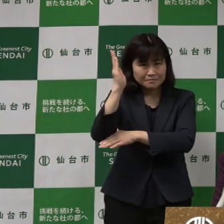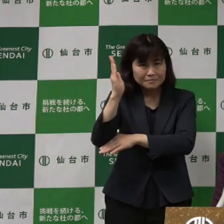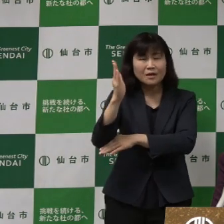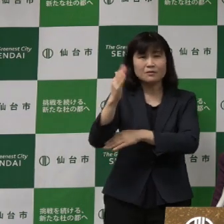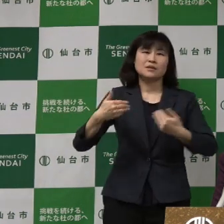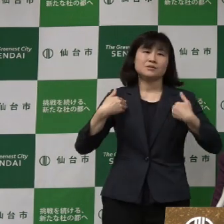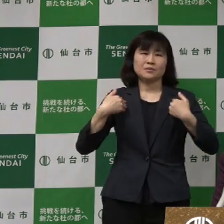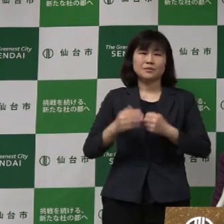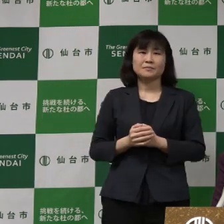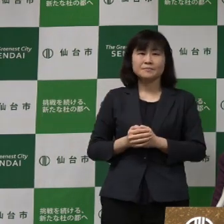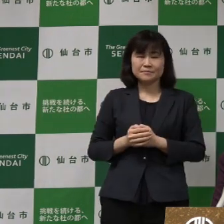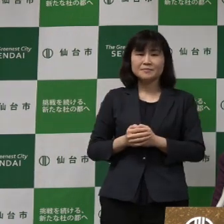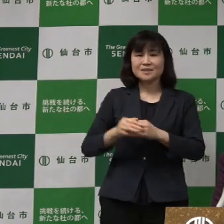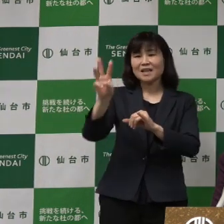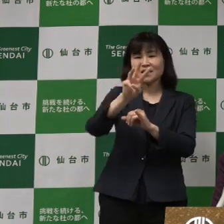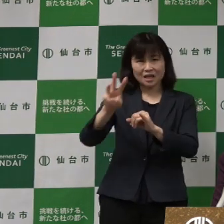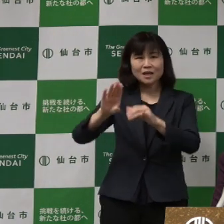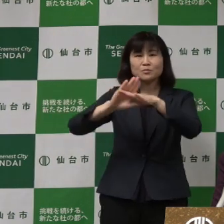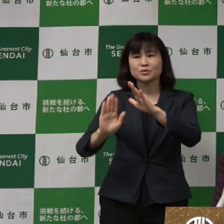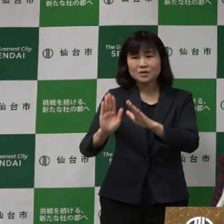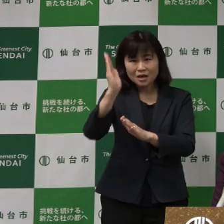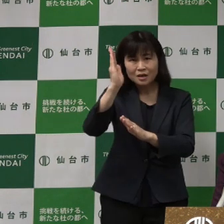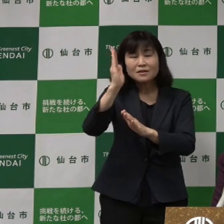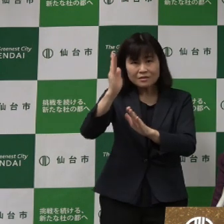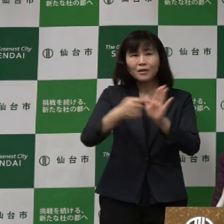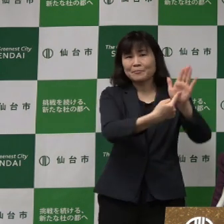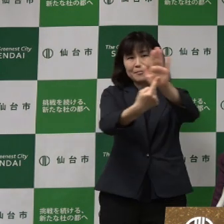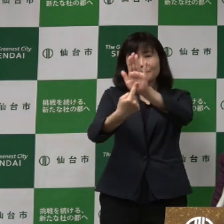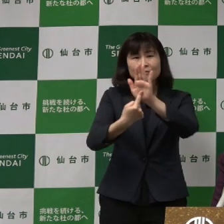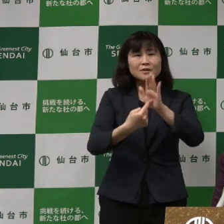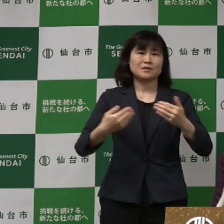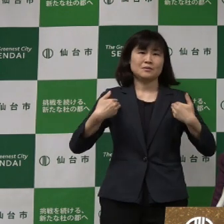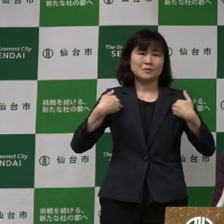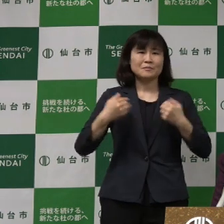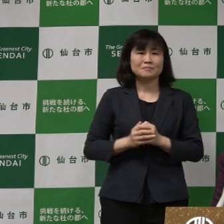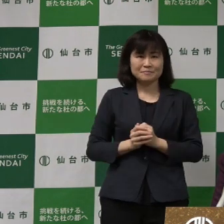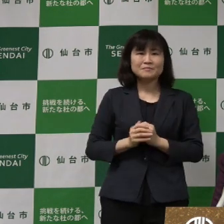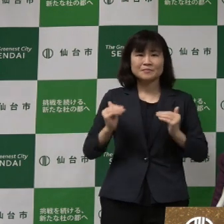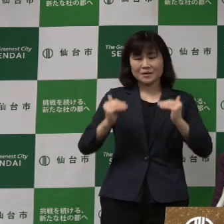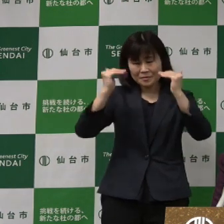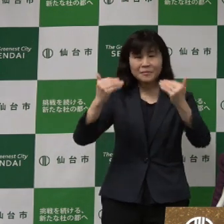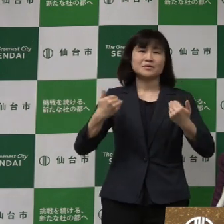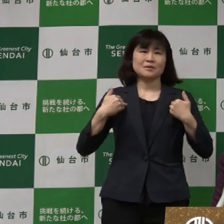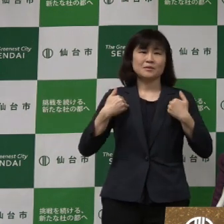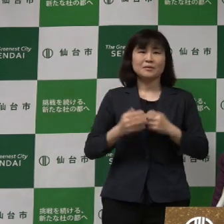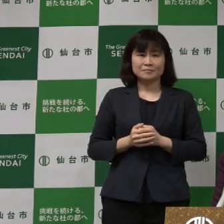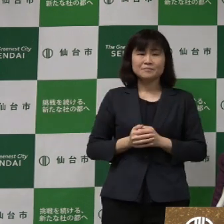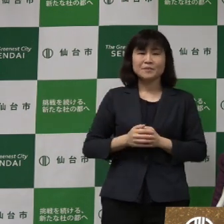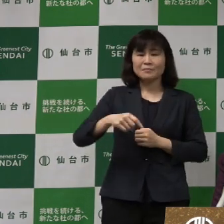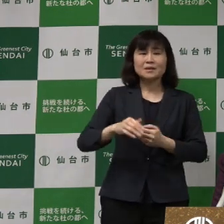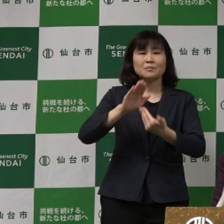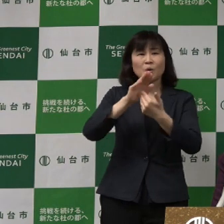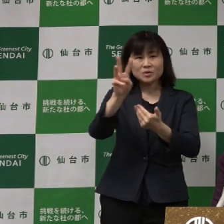くんだと、それは防災環境都市である仙台市が、そしてまた仙台防災枠組みの採択市である仙台